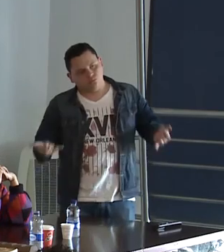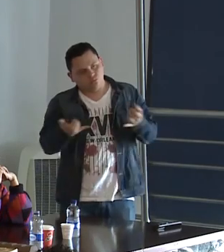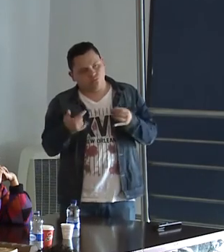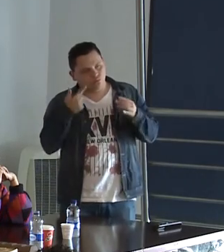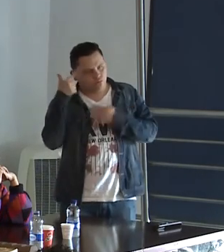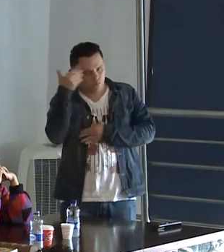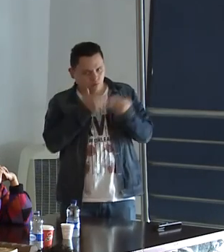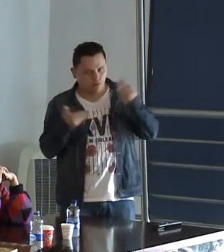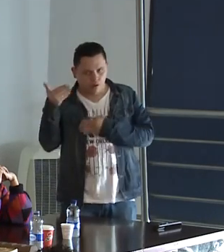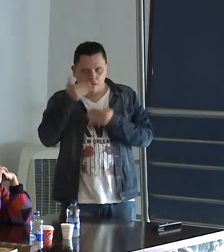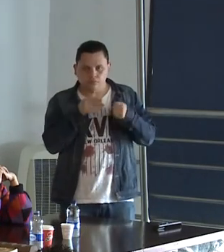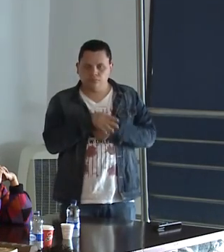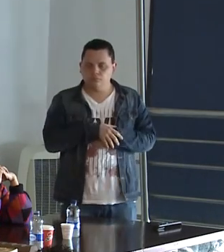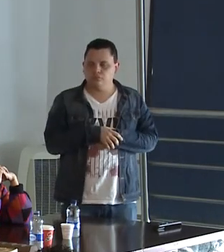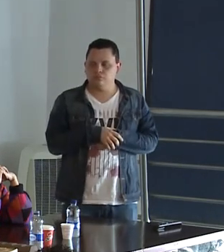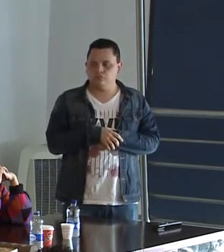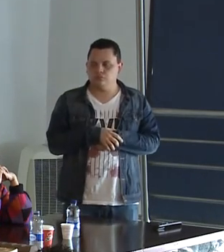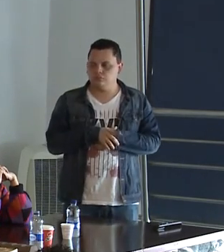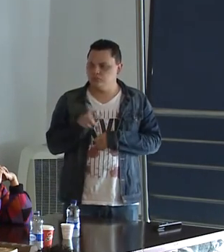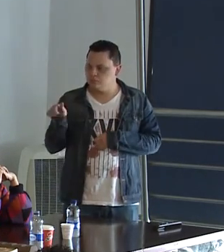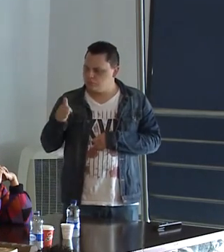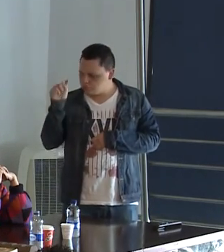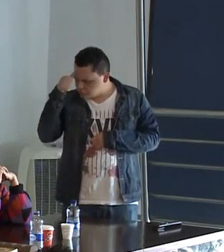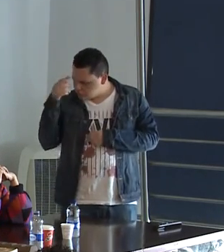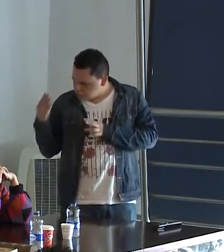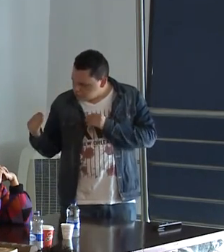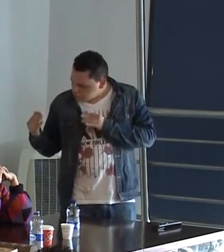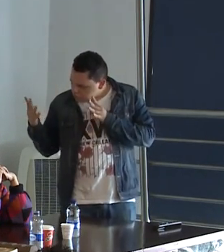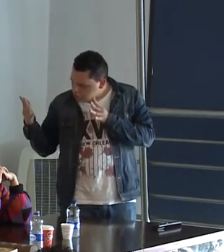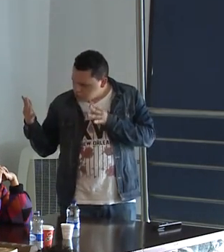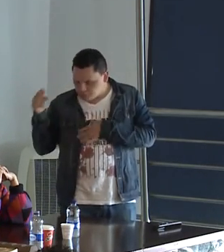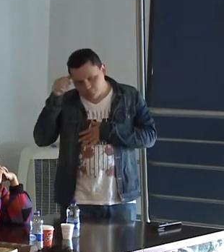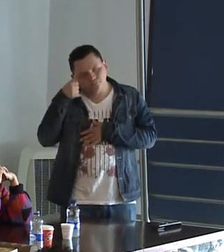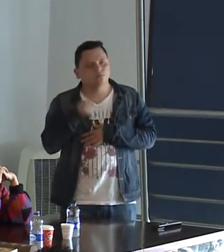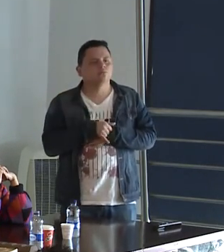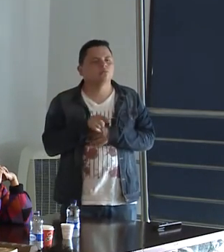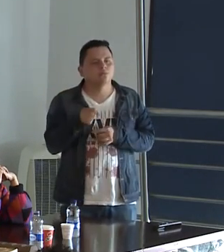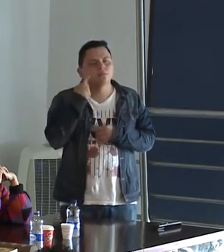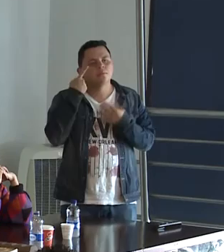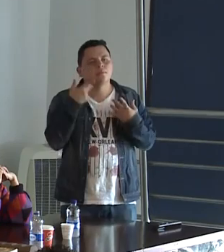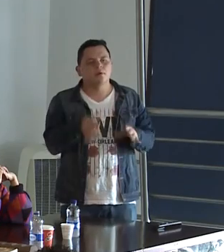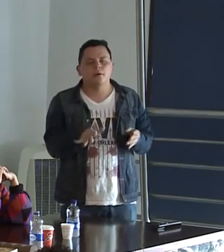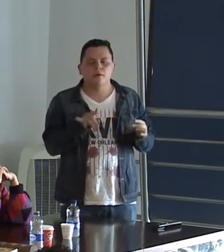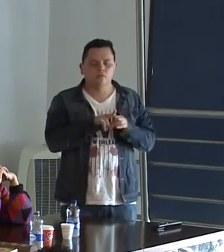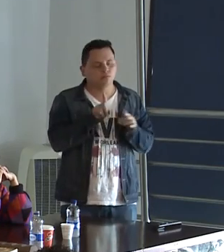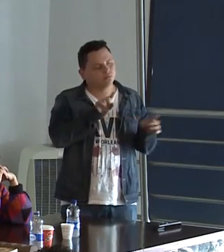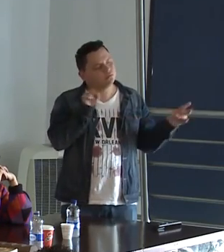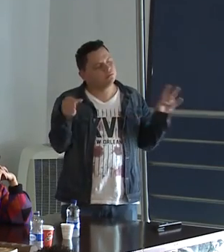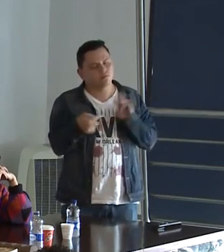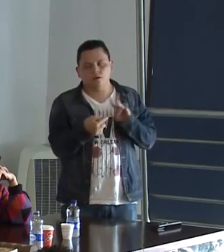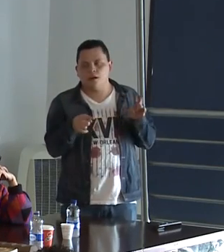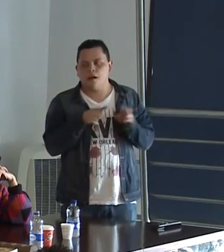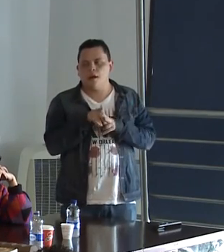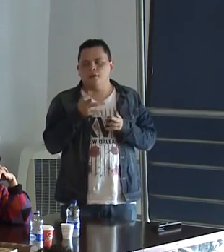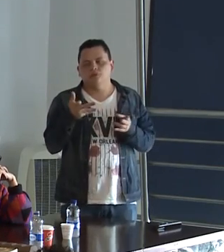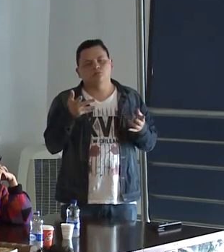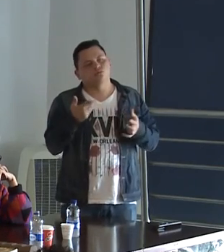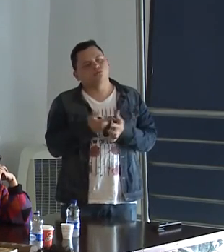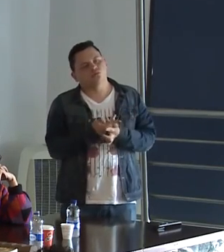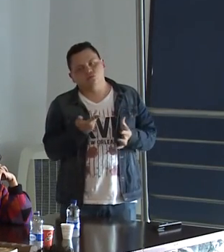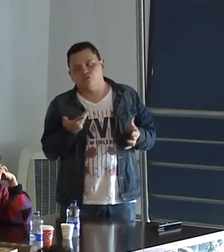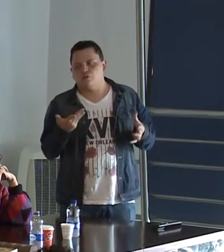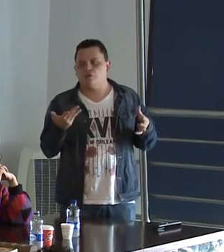análisis, parece distinto a esto otro que estábamos hablando. Pareciera que nos pusiera a hablar otra vez de entonces